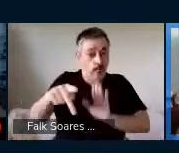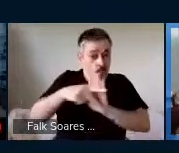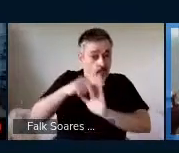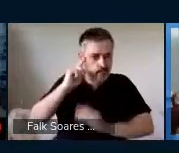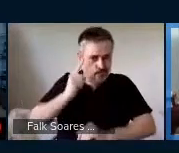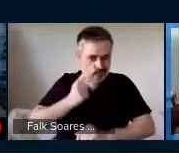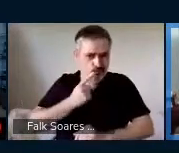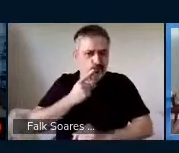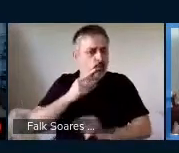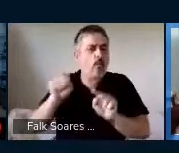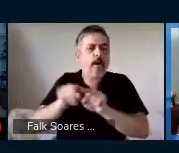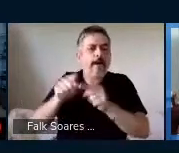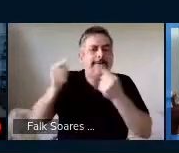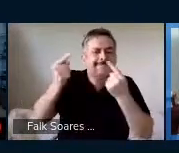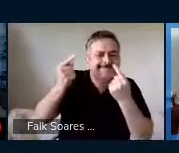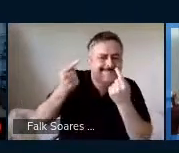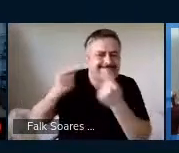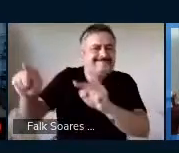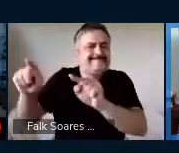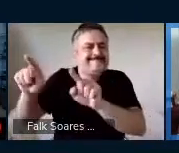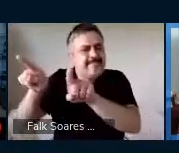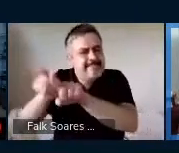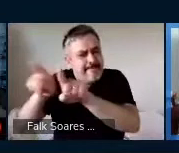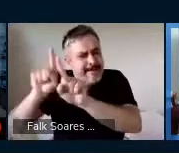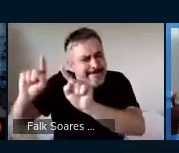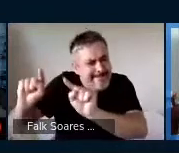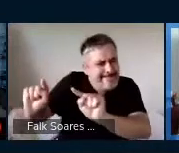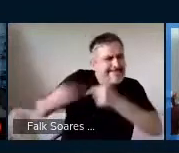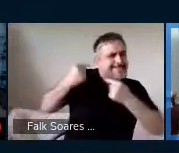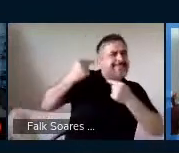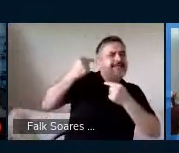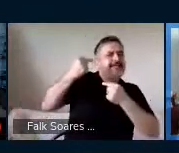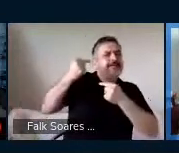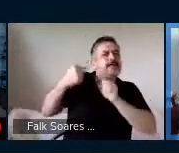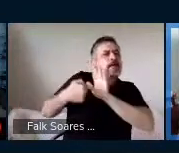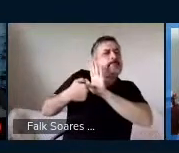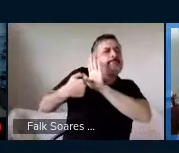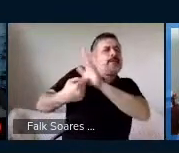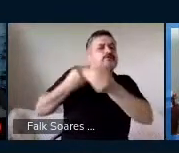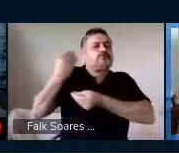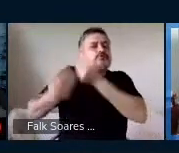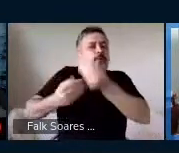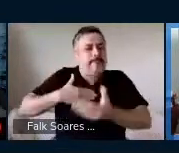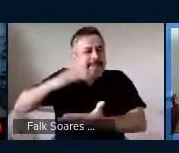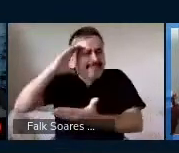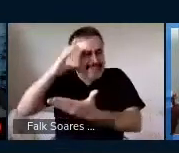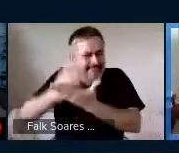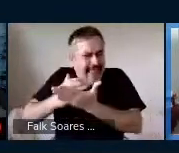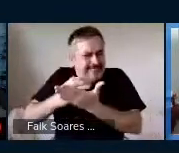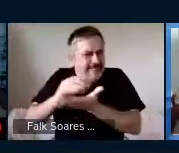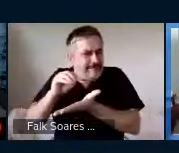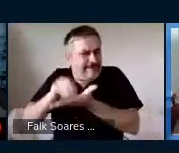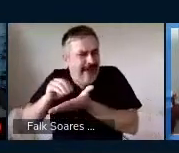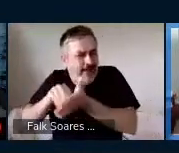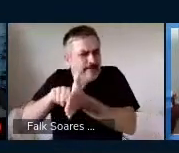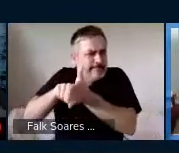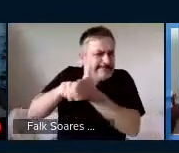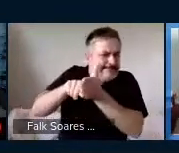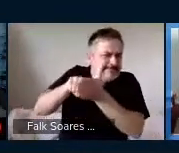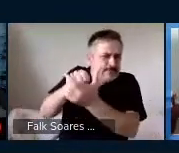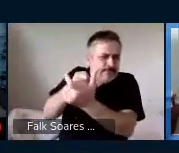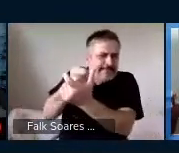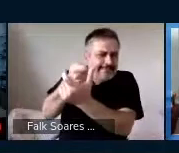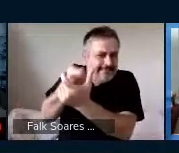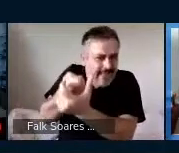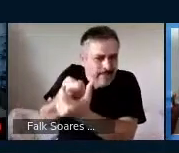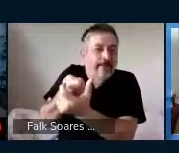portuguesa. Então, ensinar a língua portuguesa como L2 para surdos é um desafio. Entre tantas dificuldades